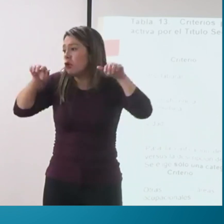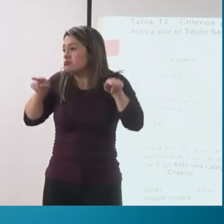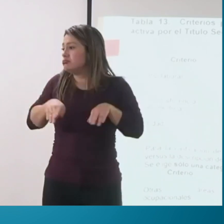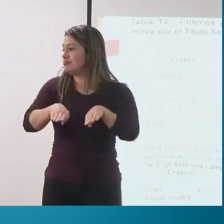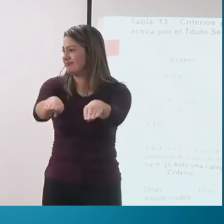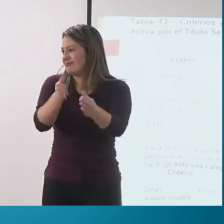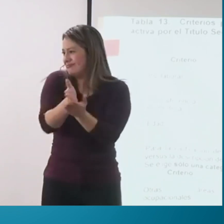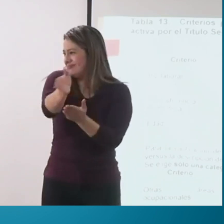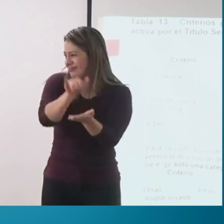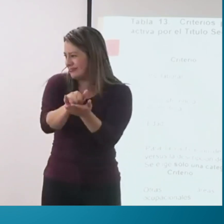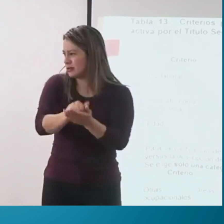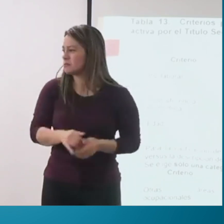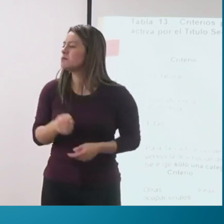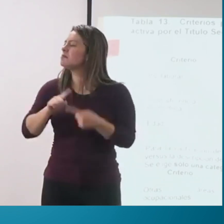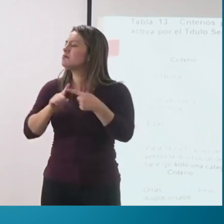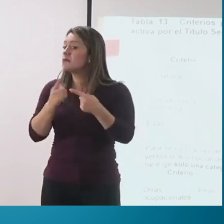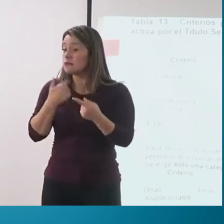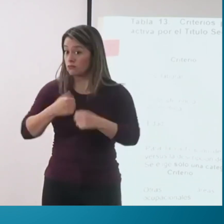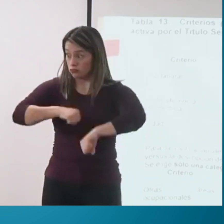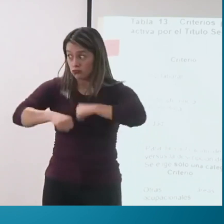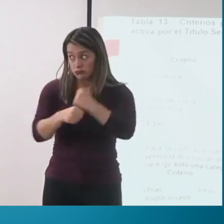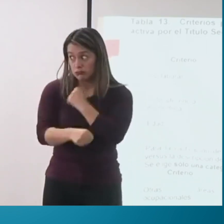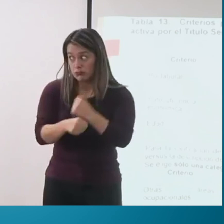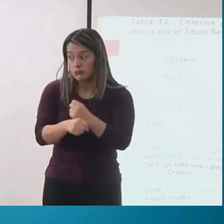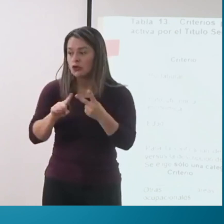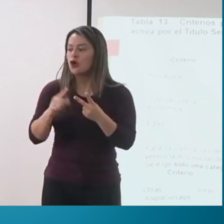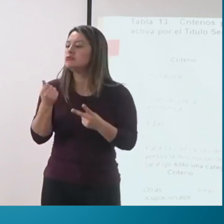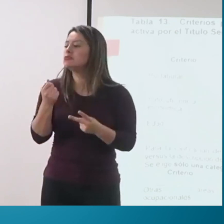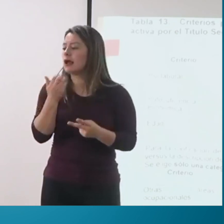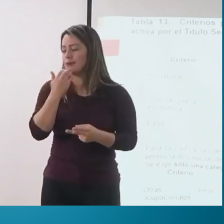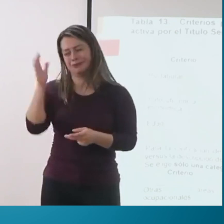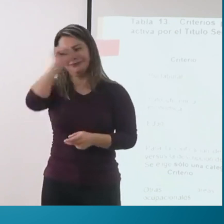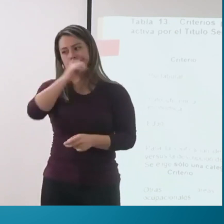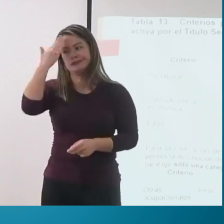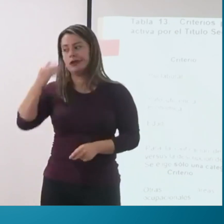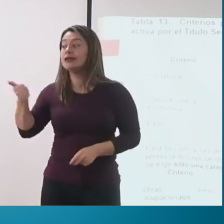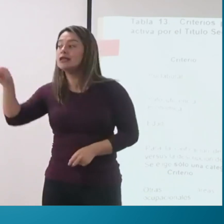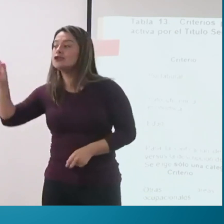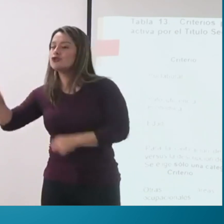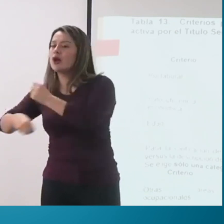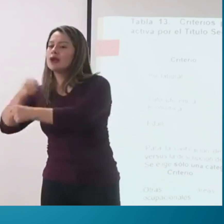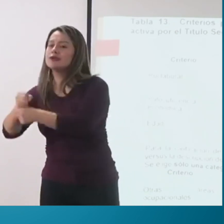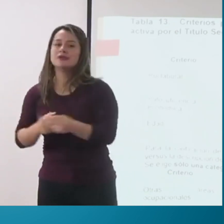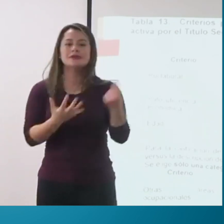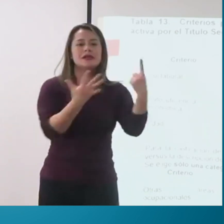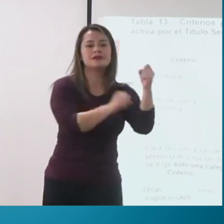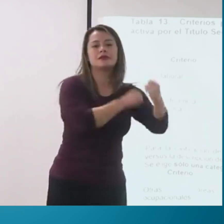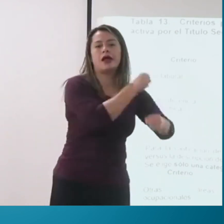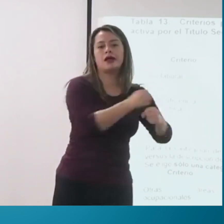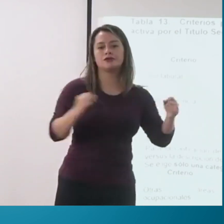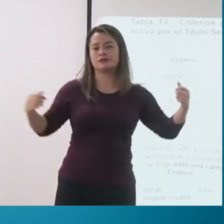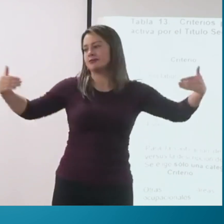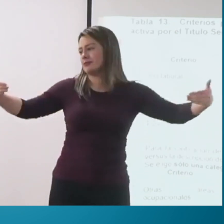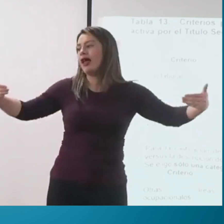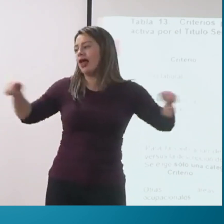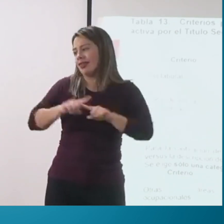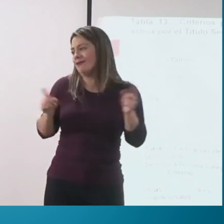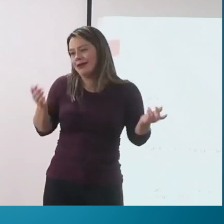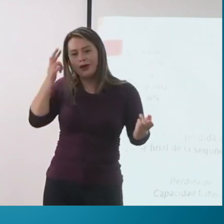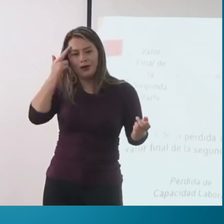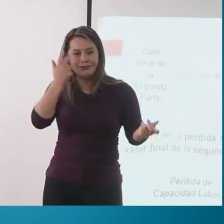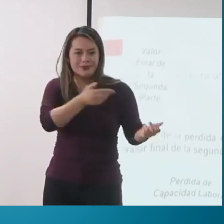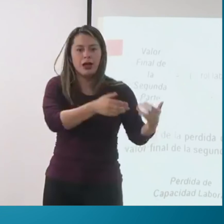impacta en la parte económica, qué edad tengo, no es lo mismo tener 60 años a 18 años y otras áreas ocupacionales. Otras